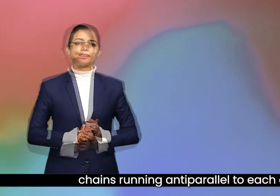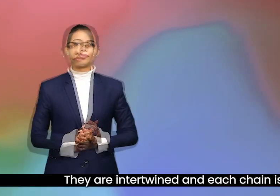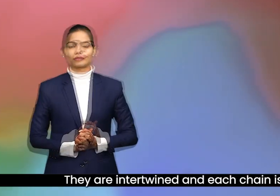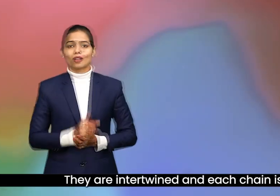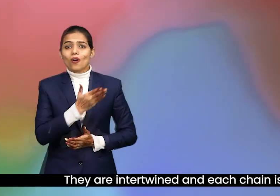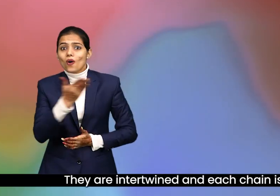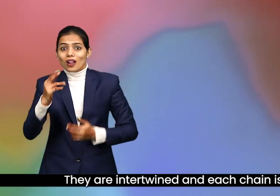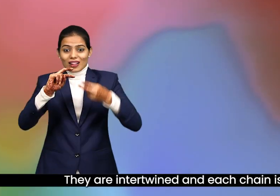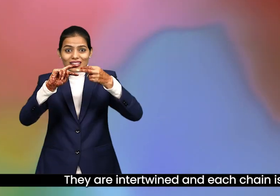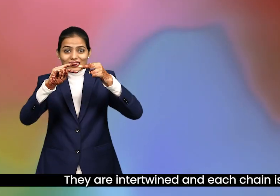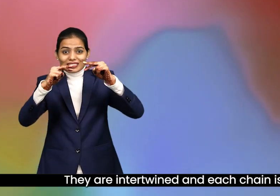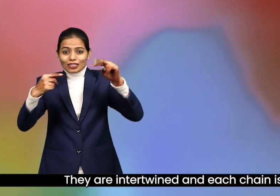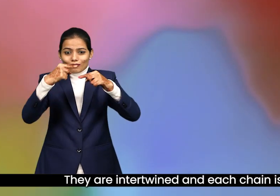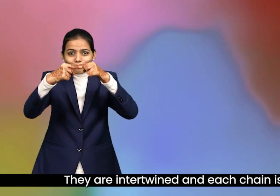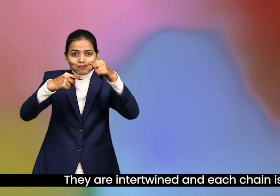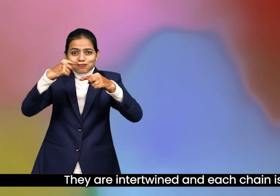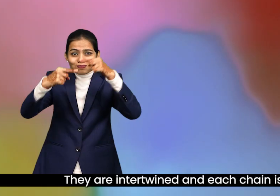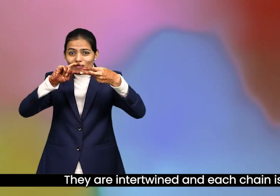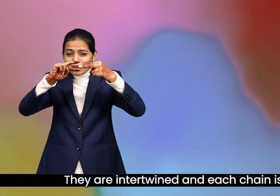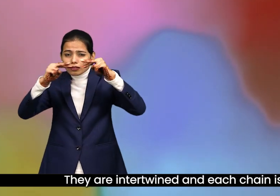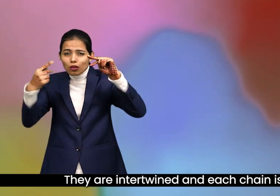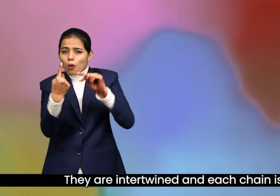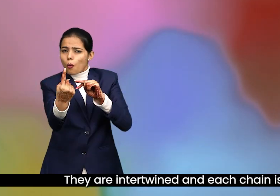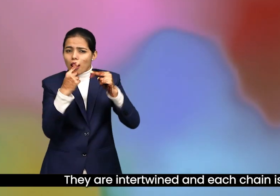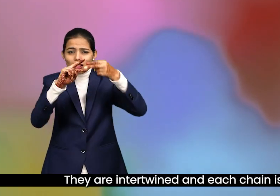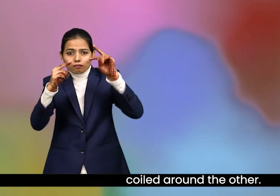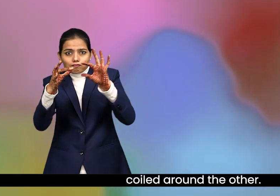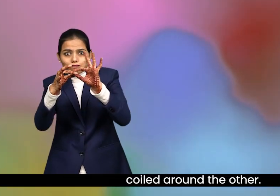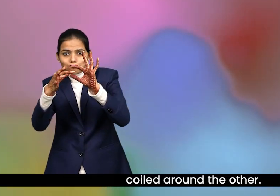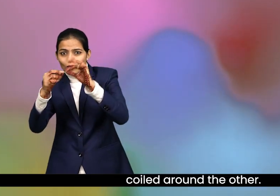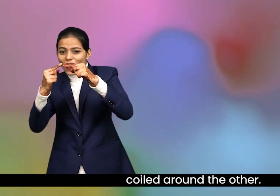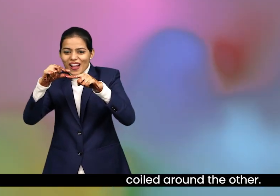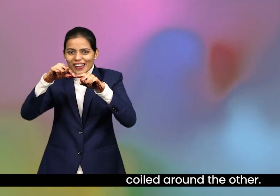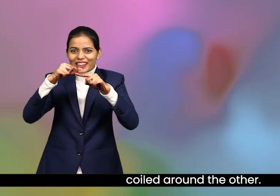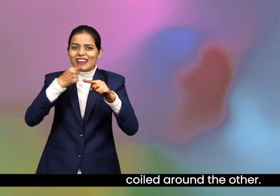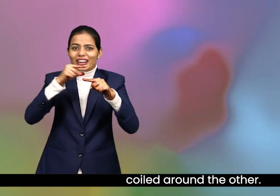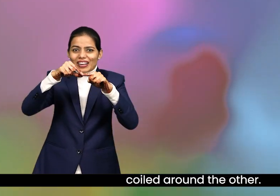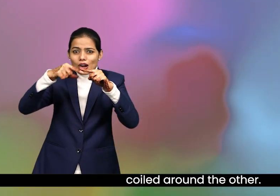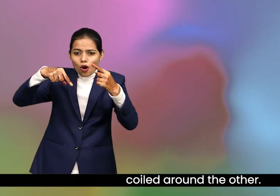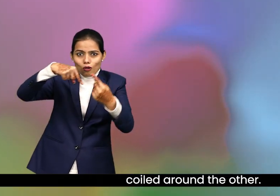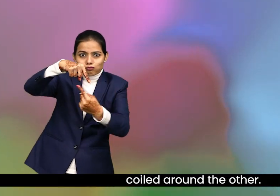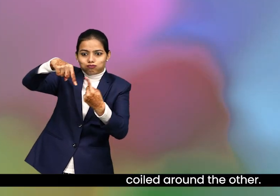They அவை are intertwined ஒன்றோடு ஒன்று and பின்னி each chain பிணைந்துள்ளன. is helically coiled மேலும் around ஒவ்வொரு the other. சங்கிலியும் மற்றொன்றை